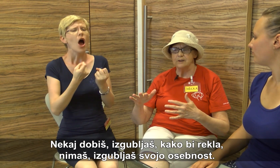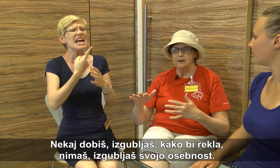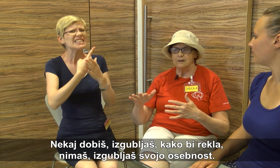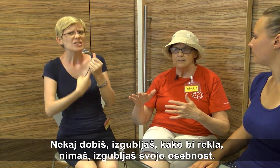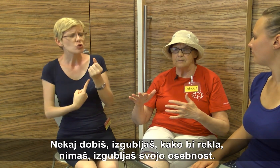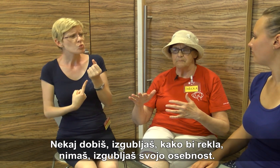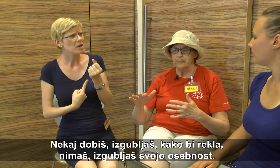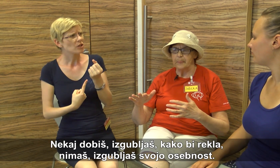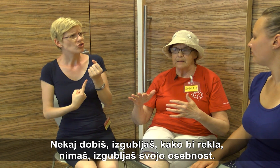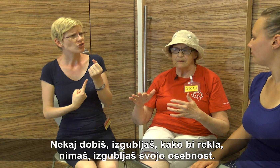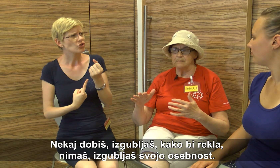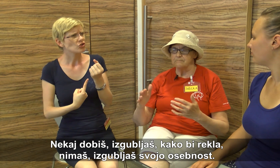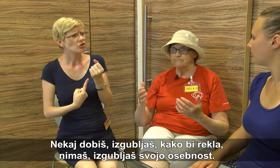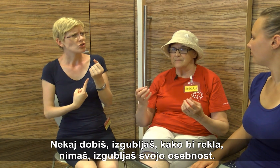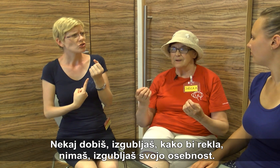изгубляш,